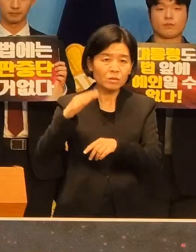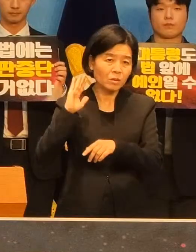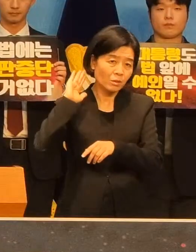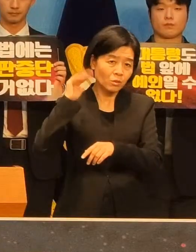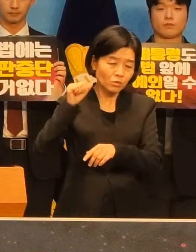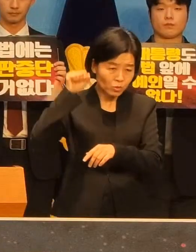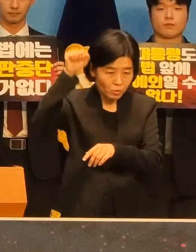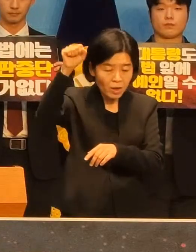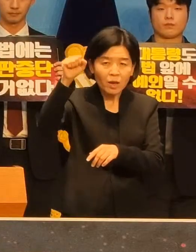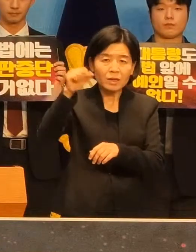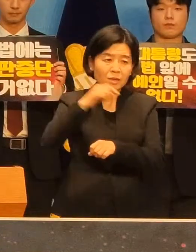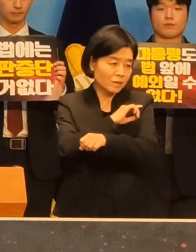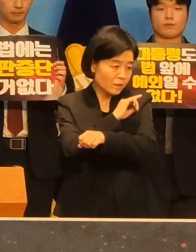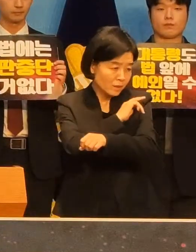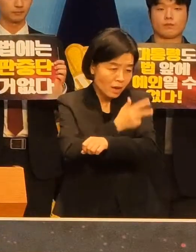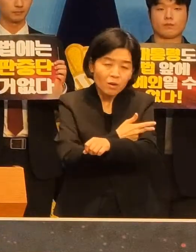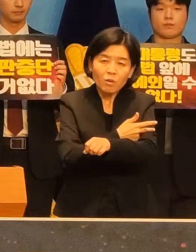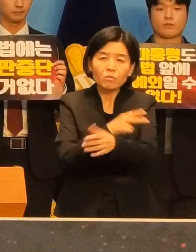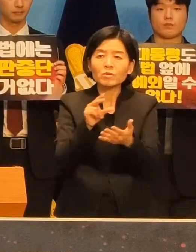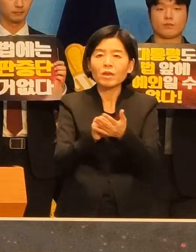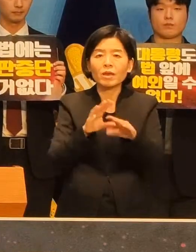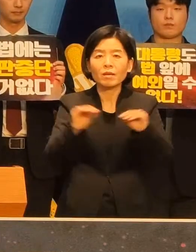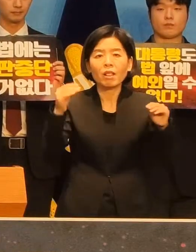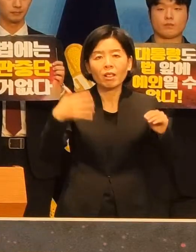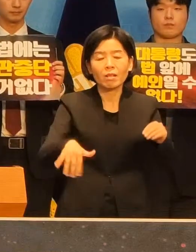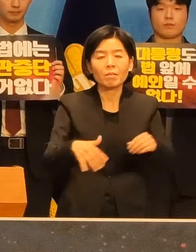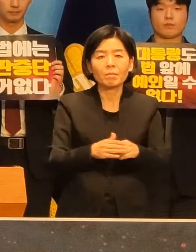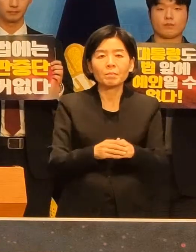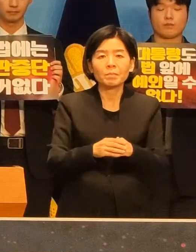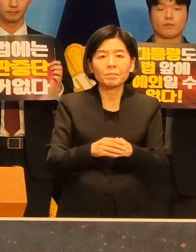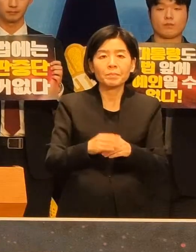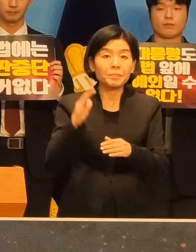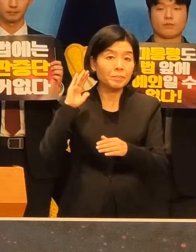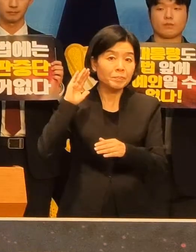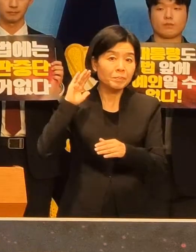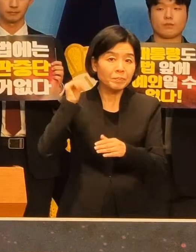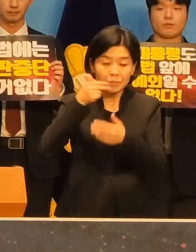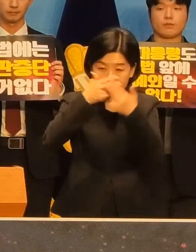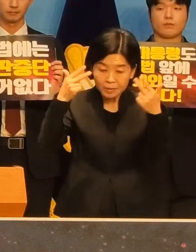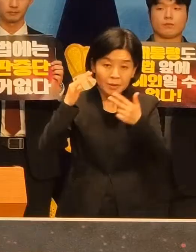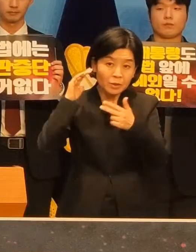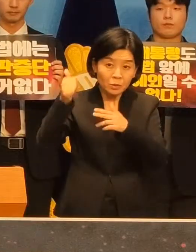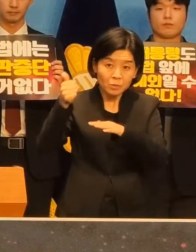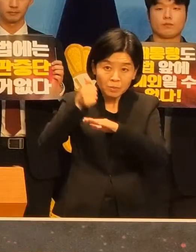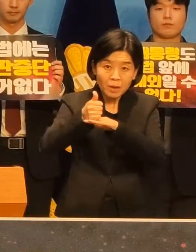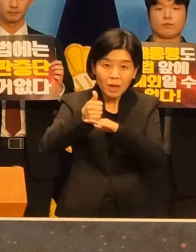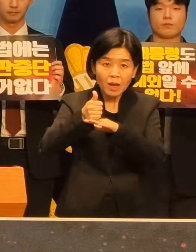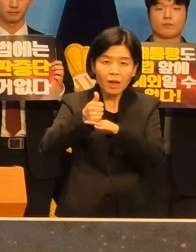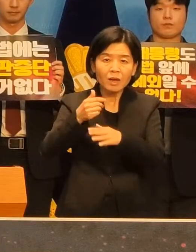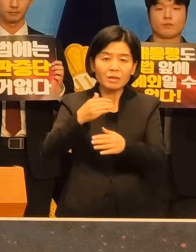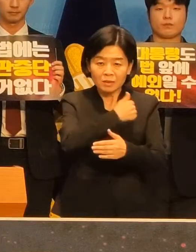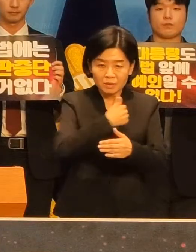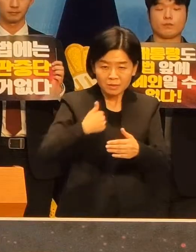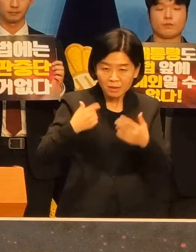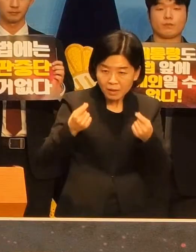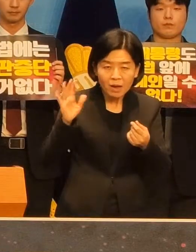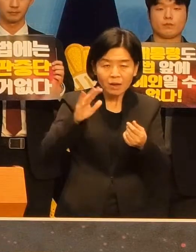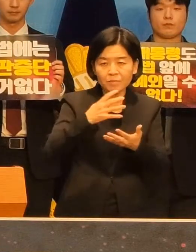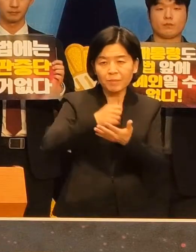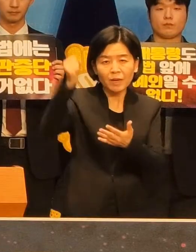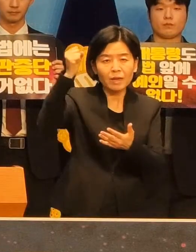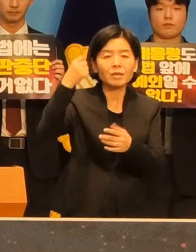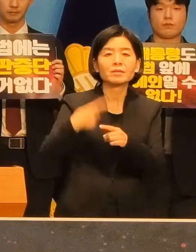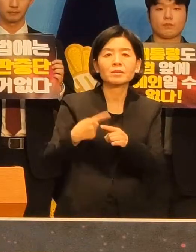자입니다. 이재명은 현재 정당성 없는 대통령직을 찬탈하였습니다.